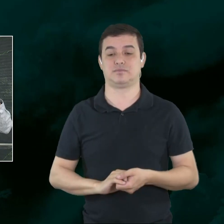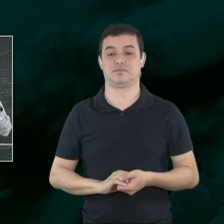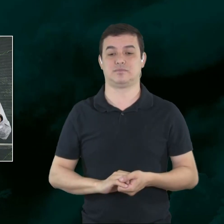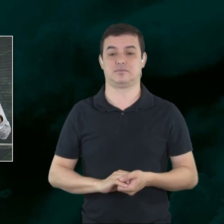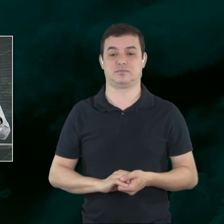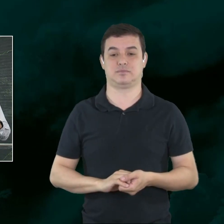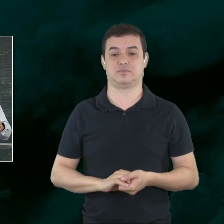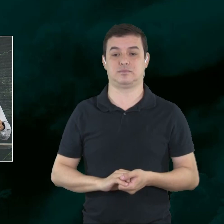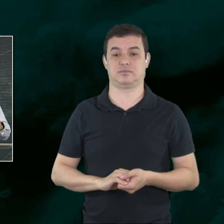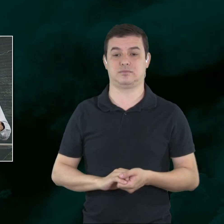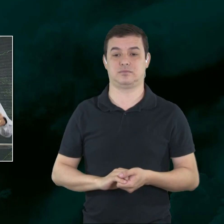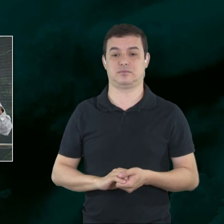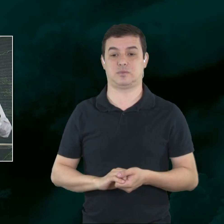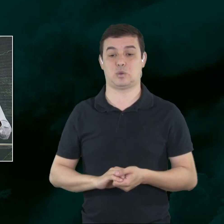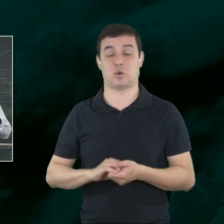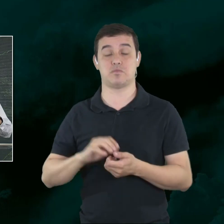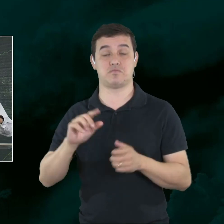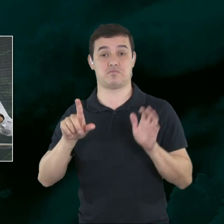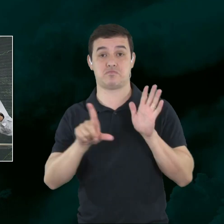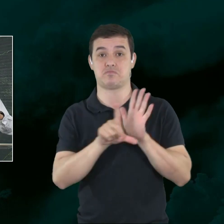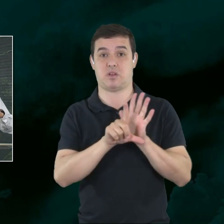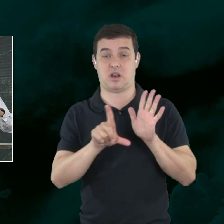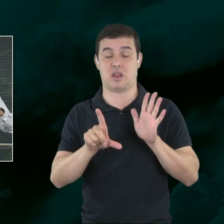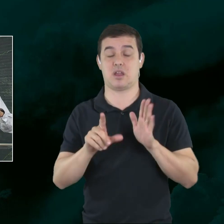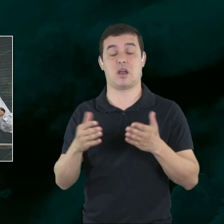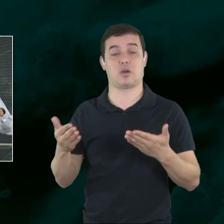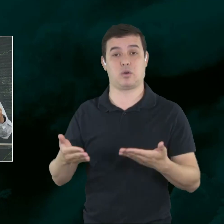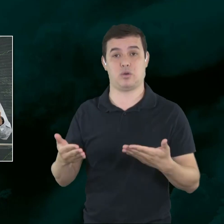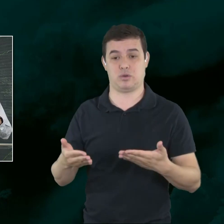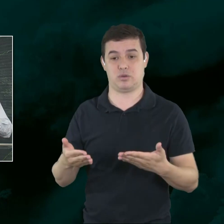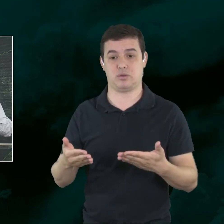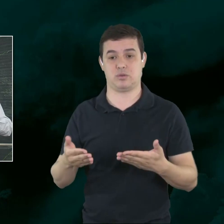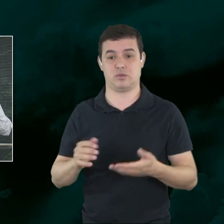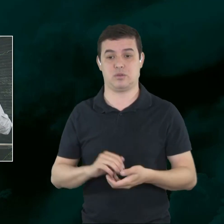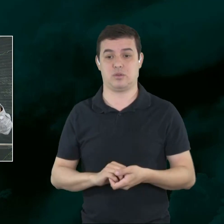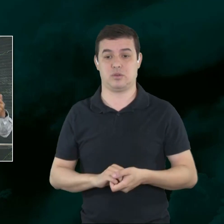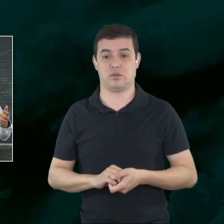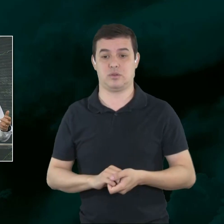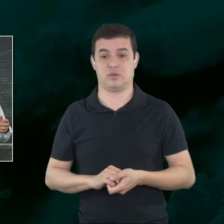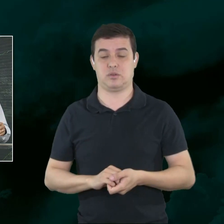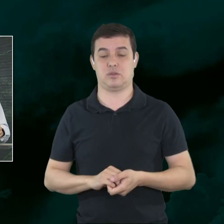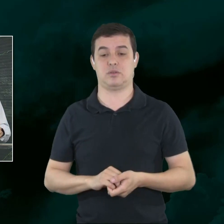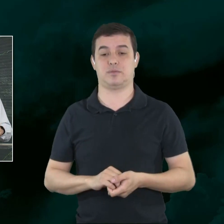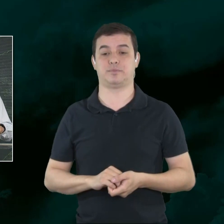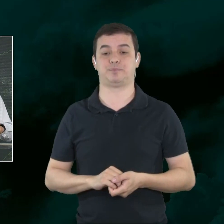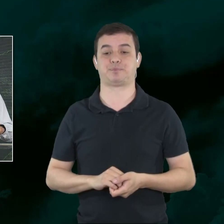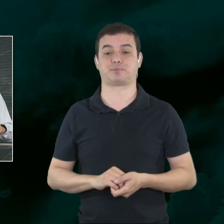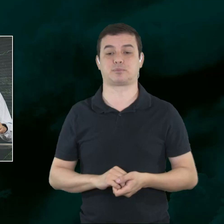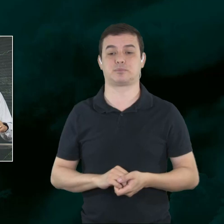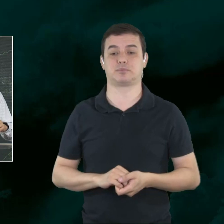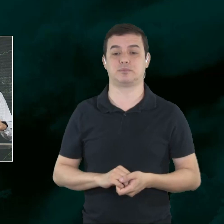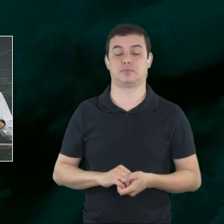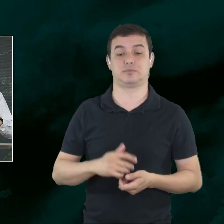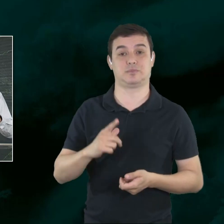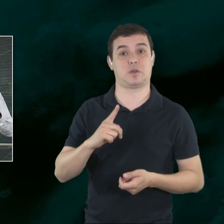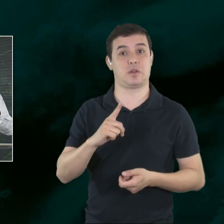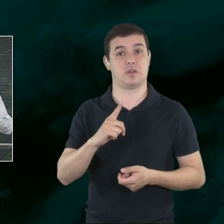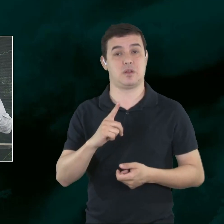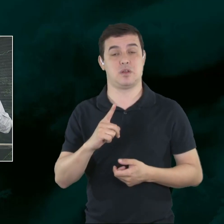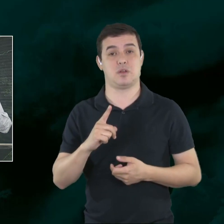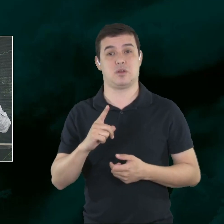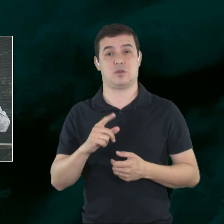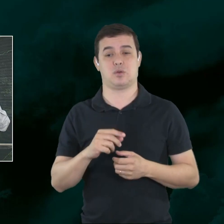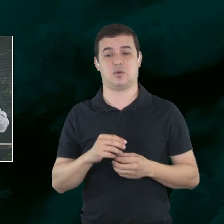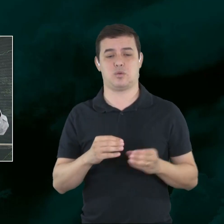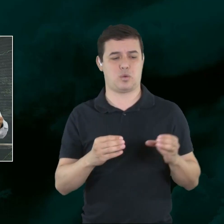vez estabelecida, a primeira fase desenvolveu então uma agenda de que todo ser humano